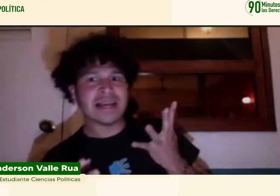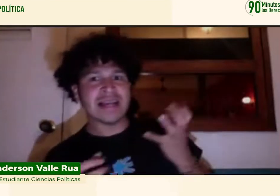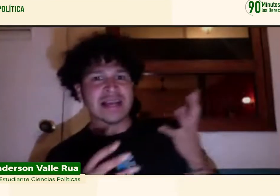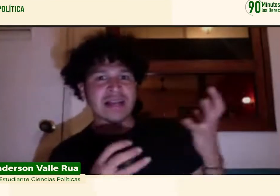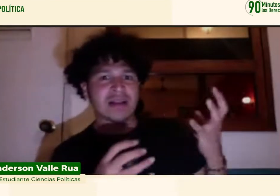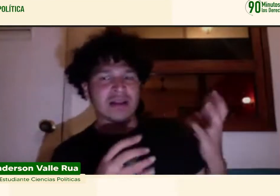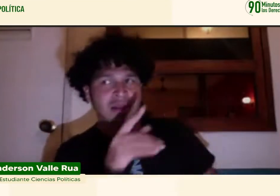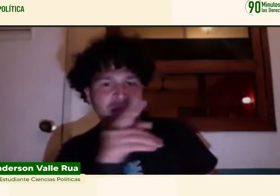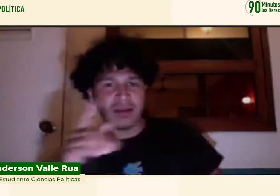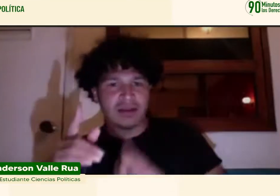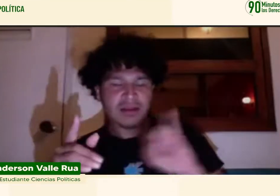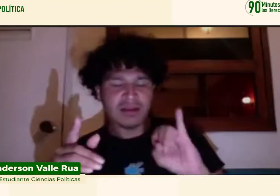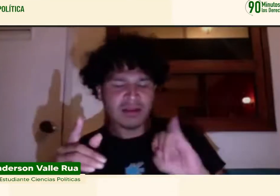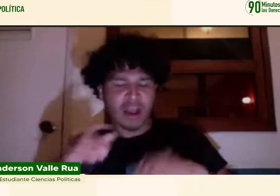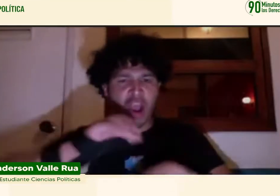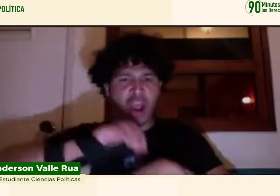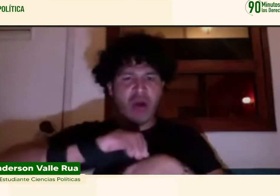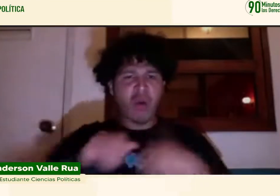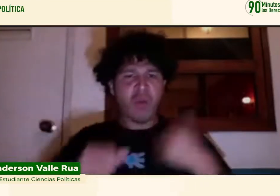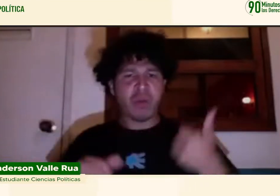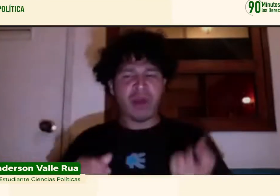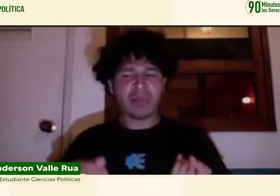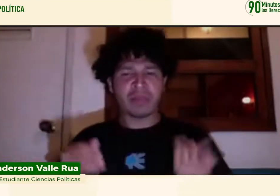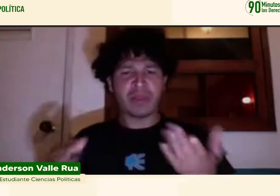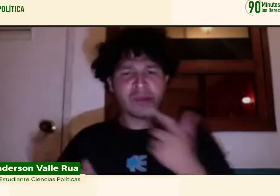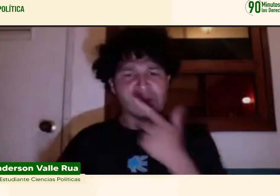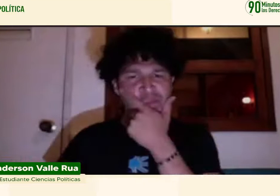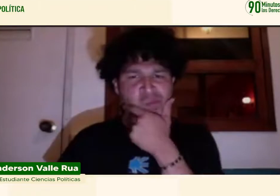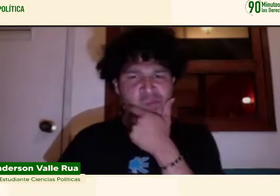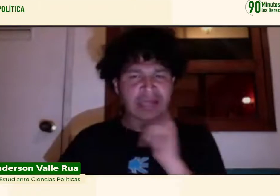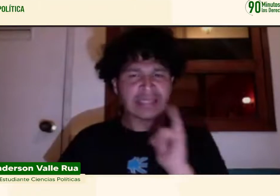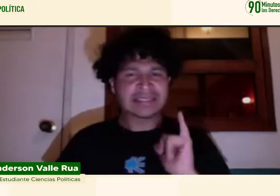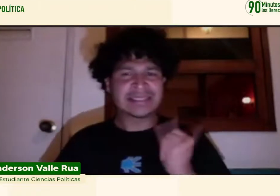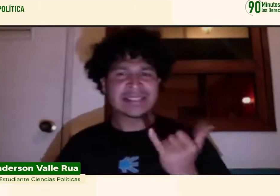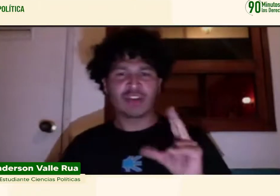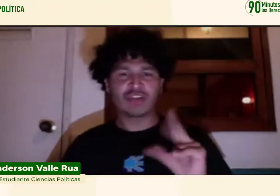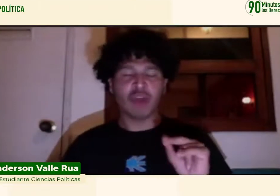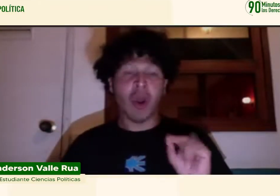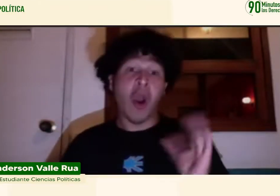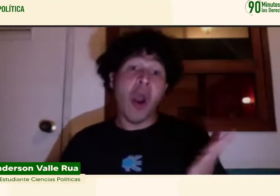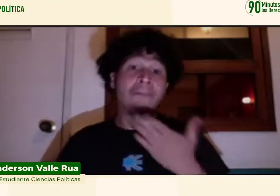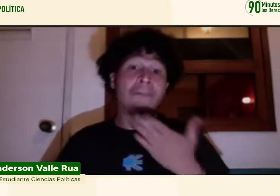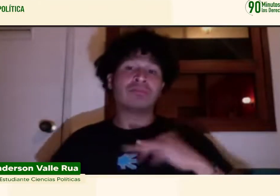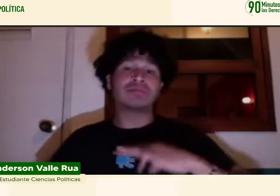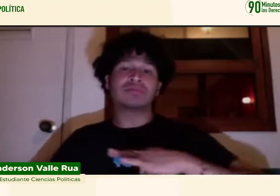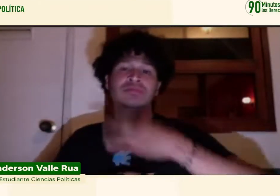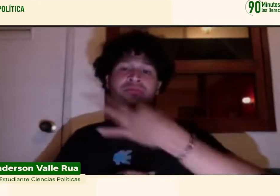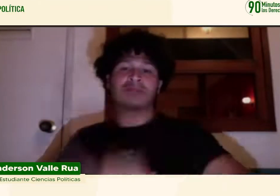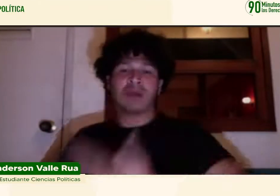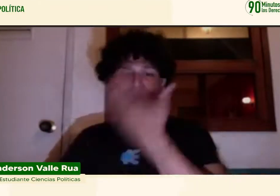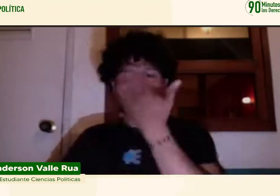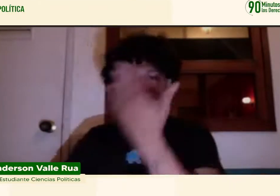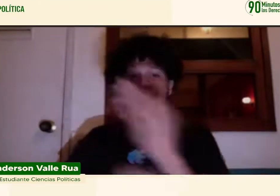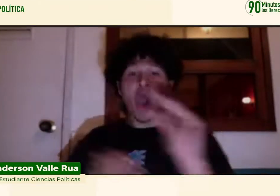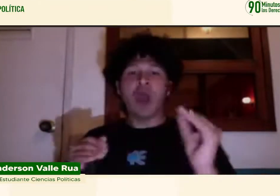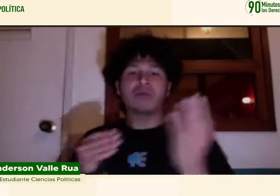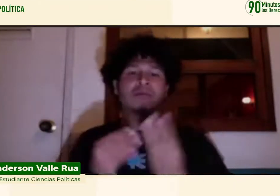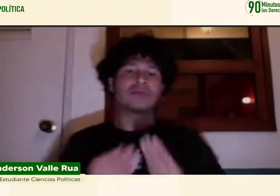sensibilidad en cuanto al estado tomar sus decisiones y como como organización género yo una imagen hacia